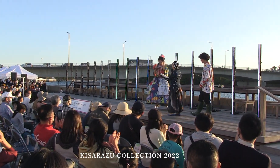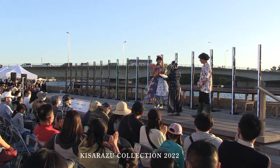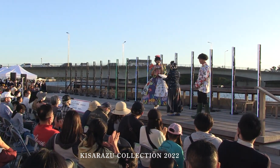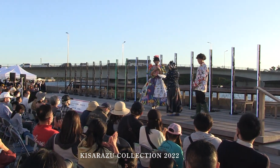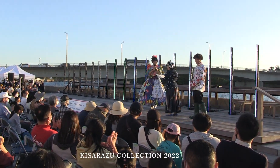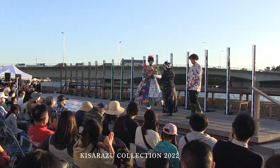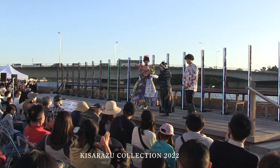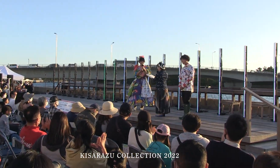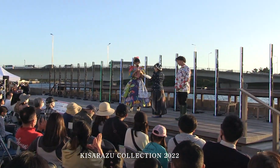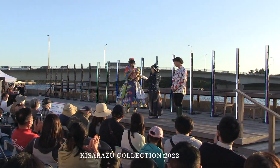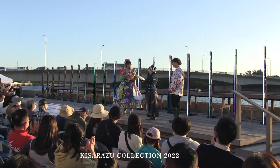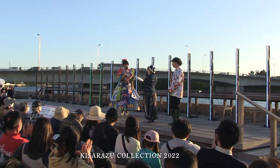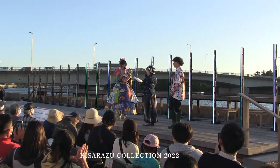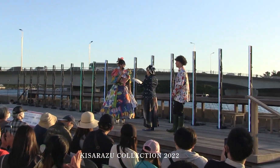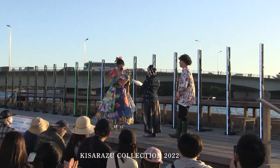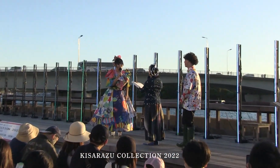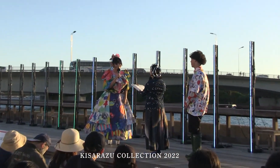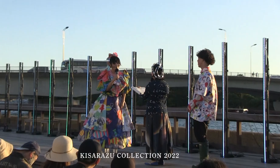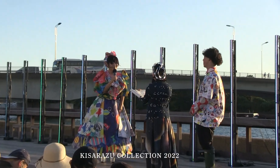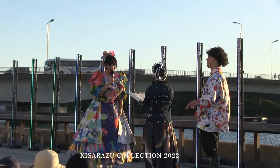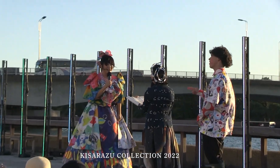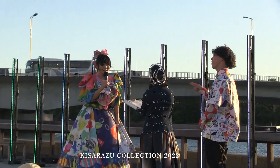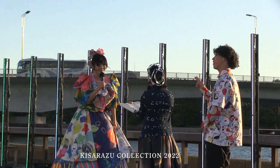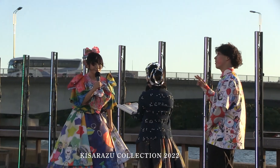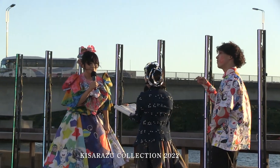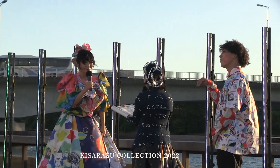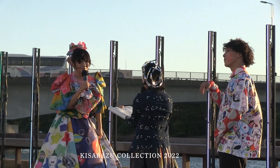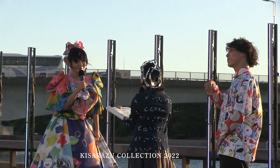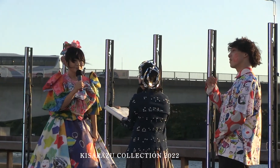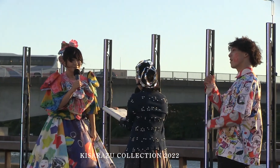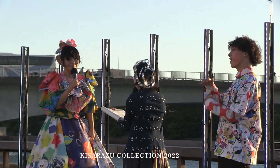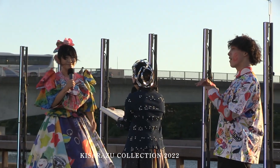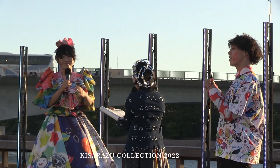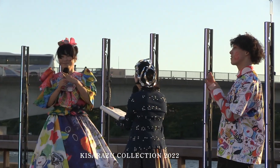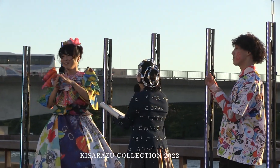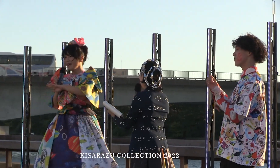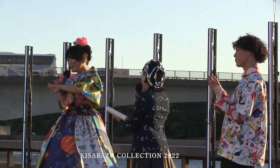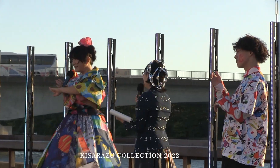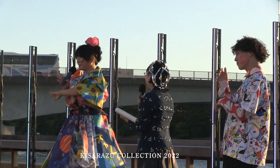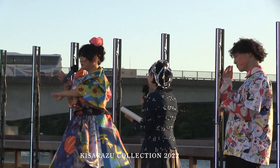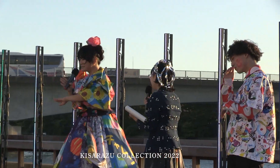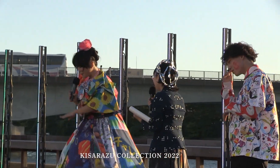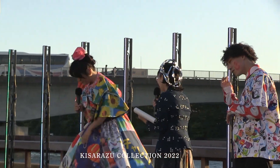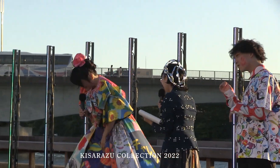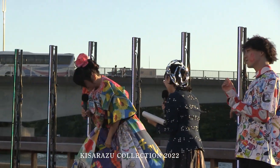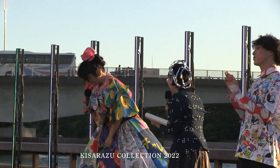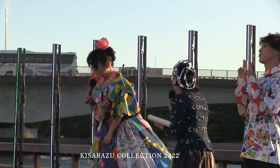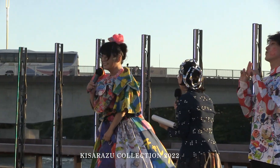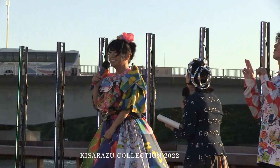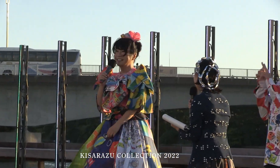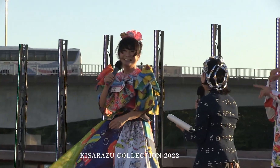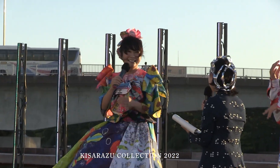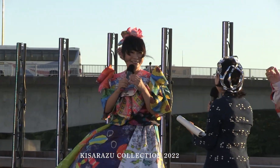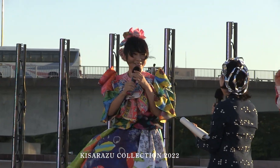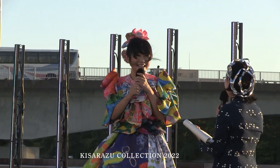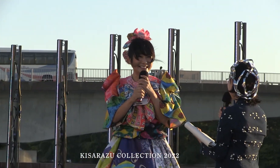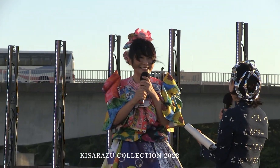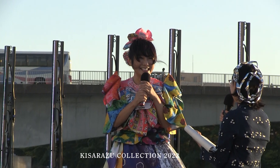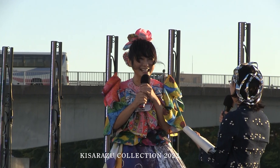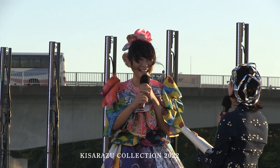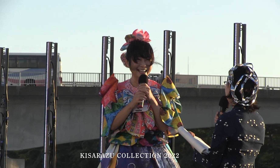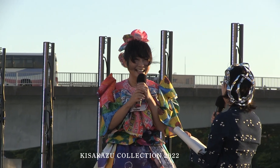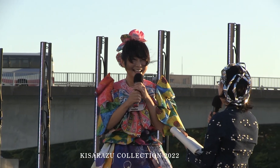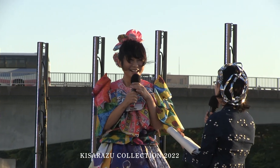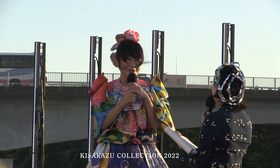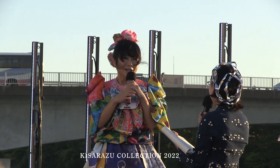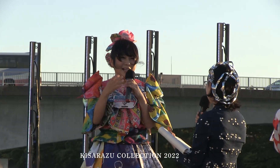い、 春の愛さんのとても素晴らしい歌声で感動しました。 嬉し